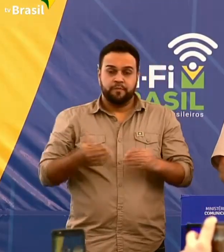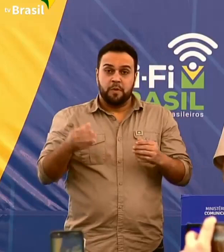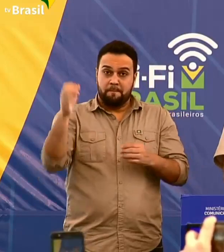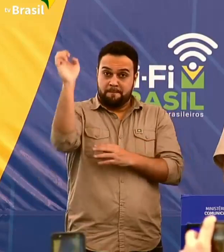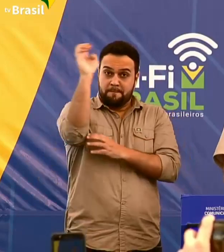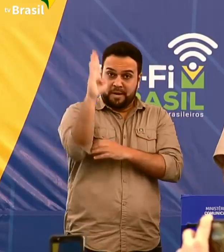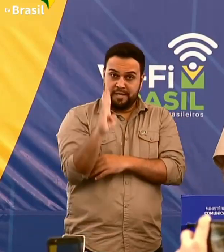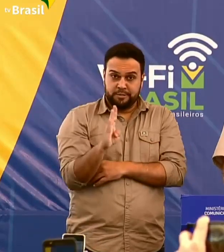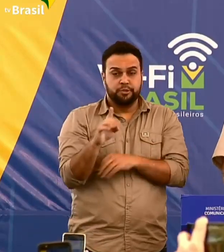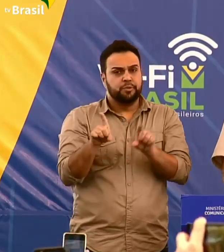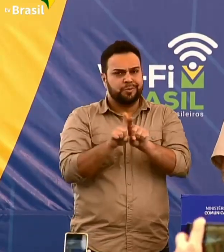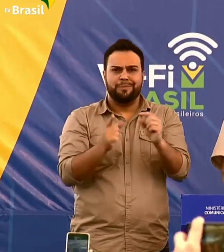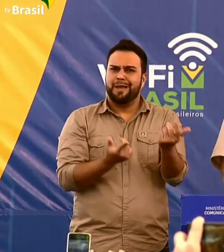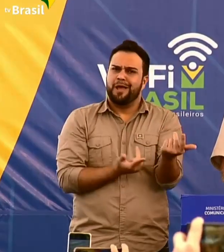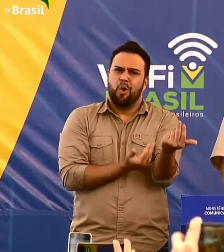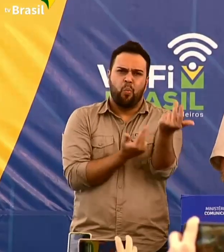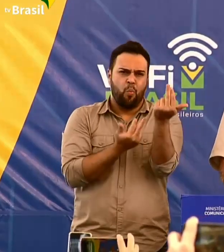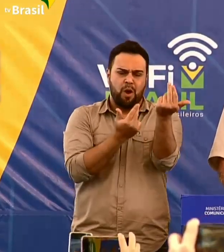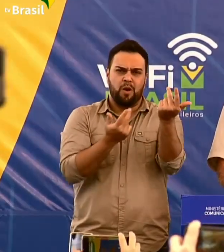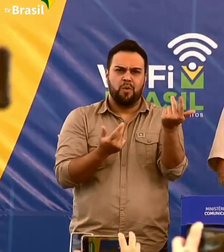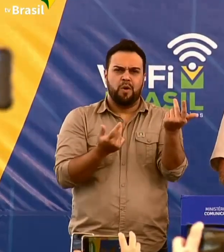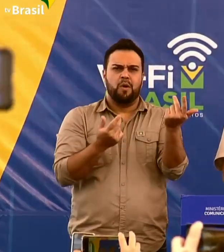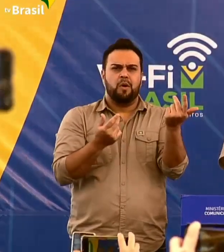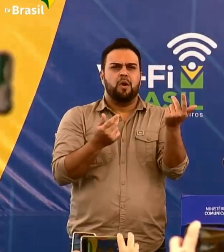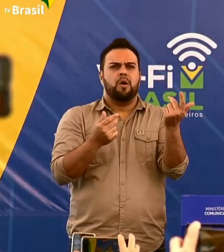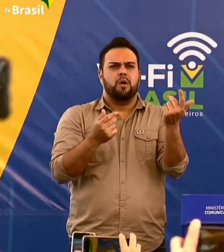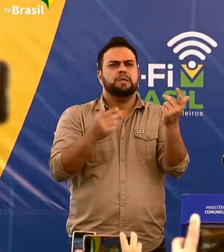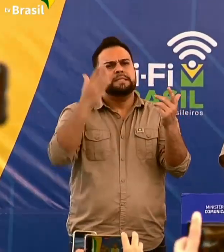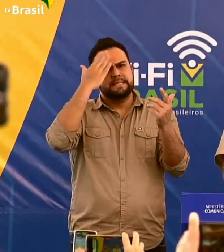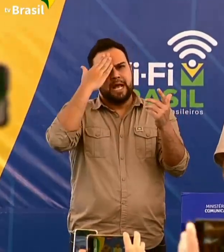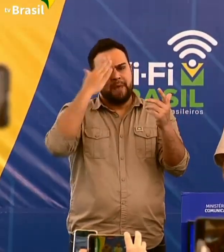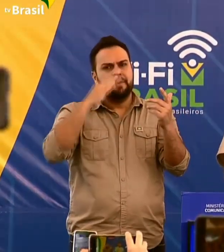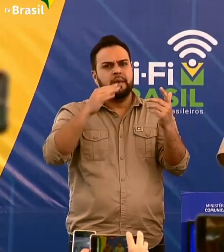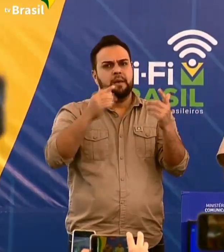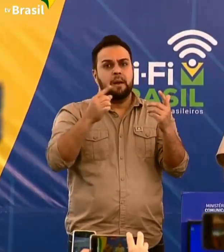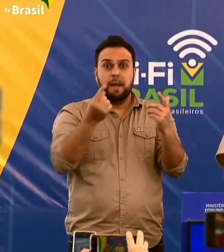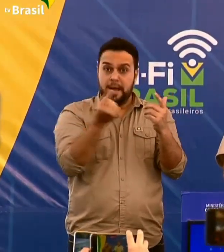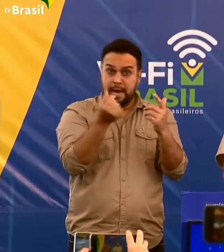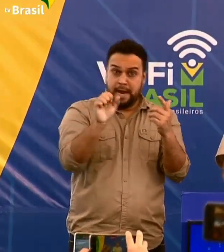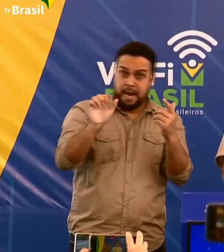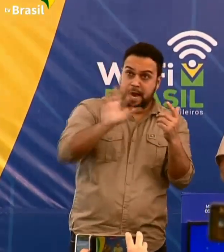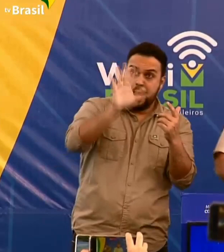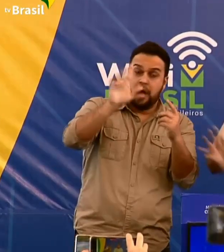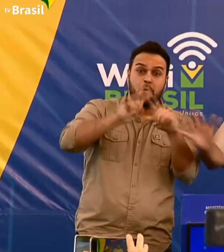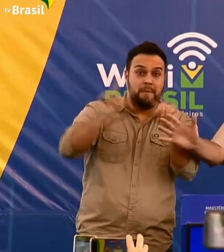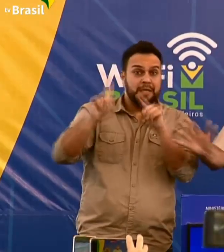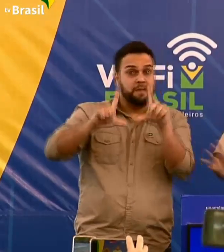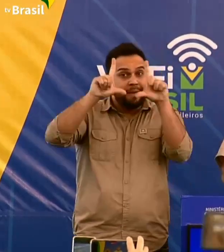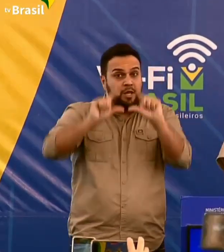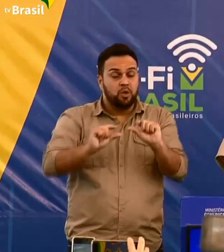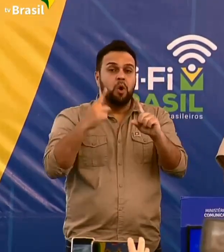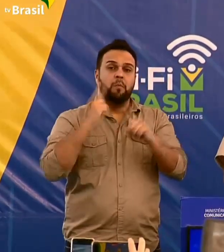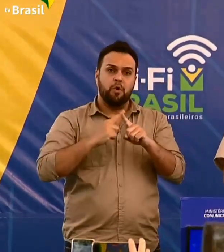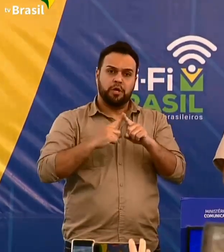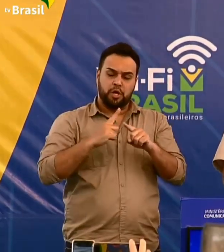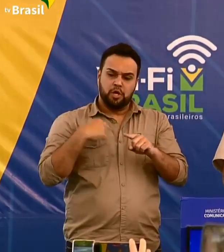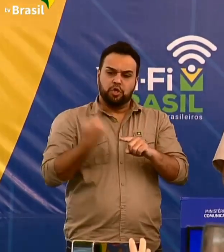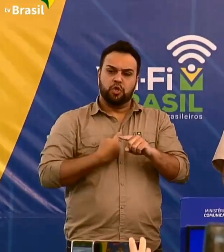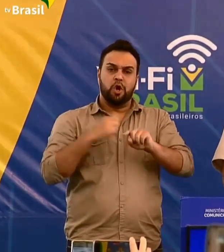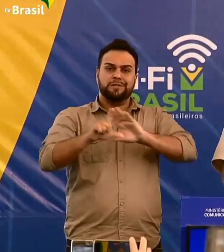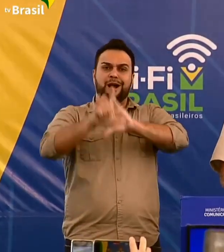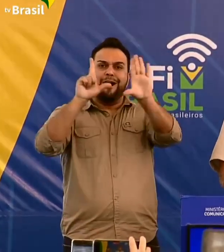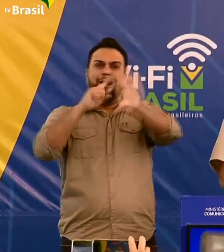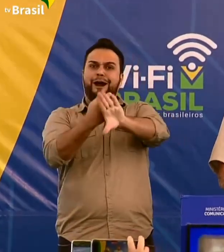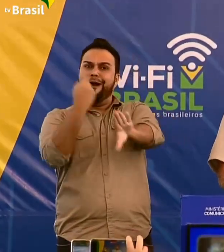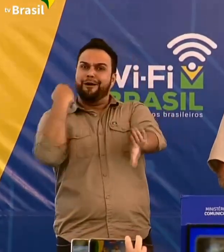se faz presente numa escala um pouco menor isso porque trabalhamos na